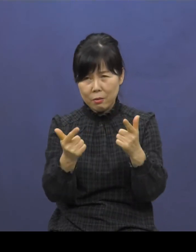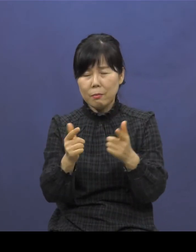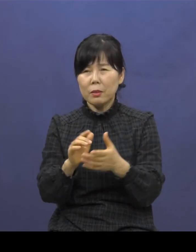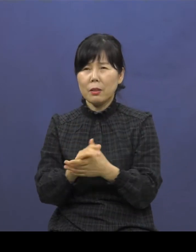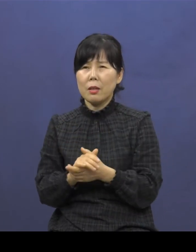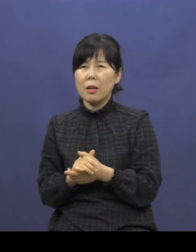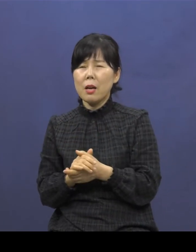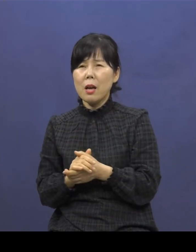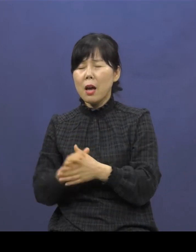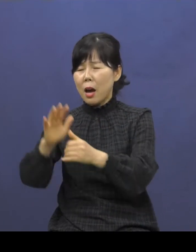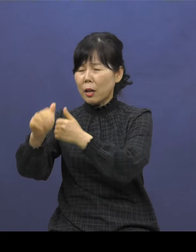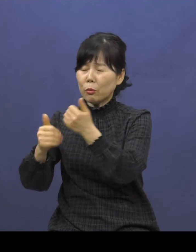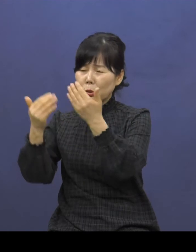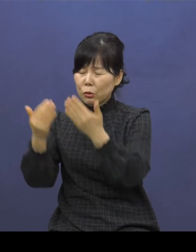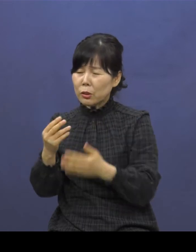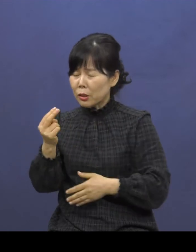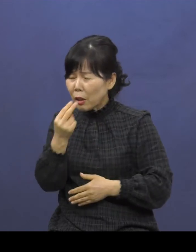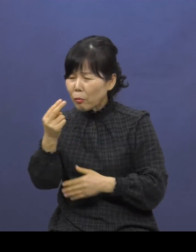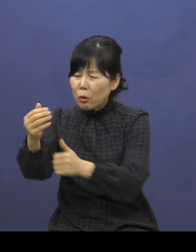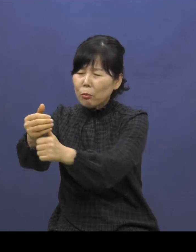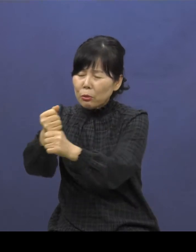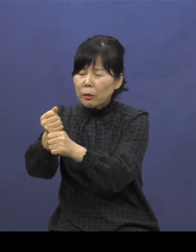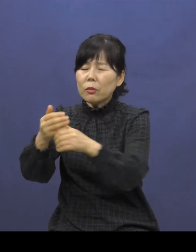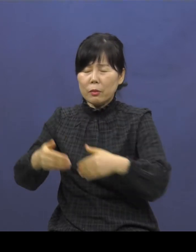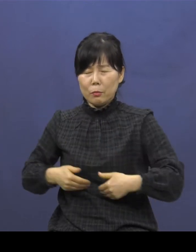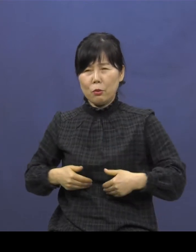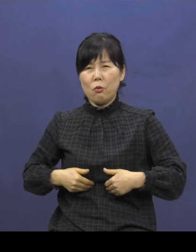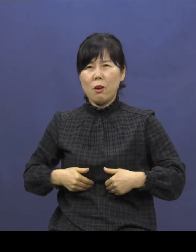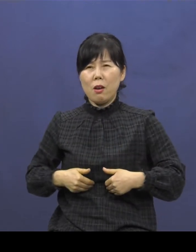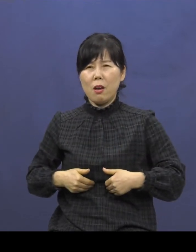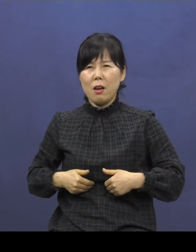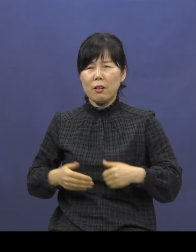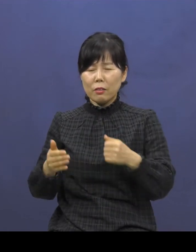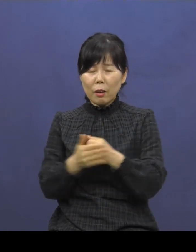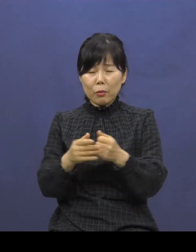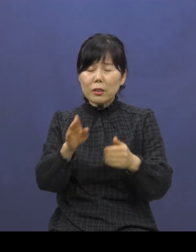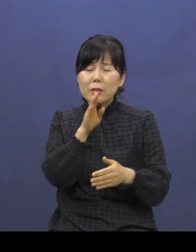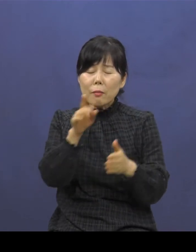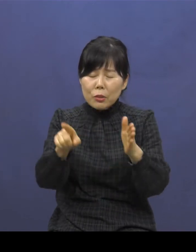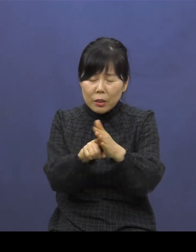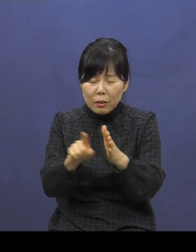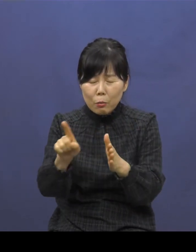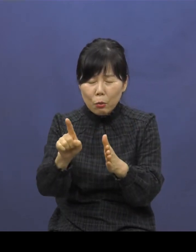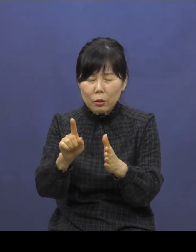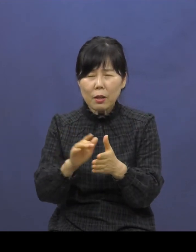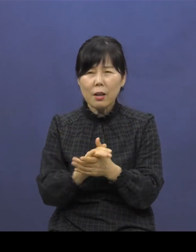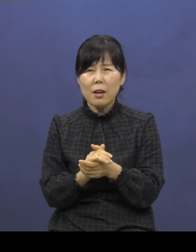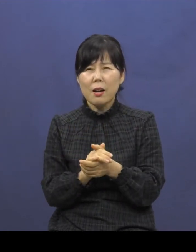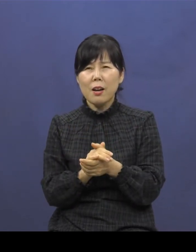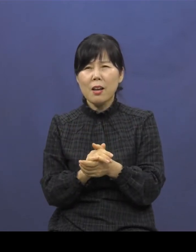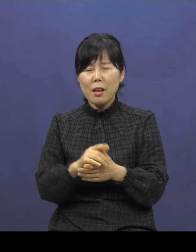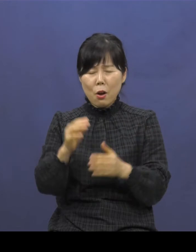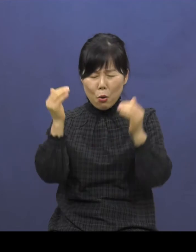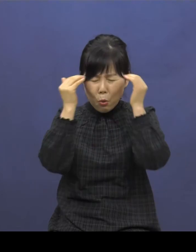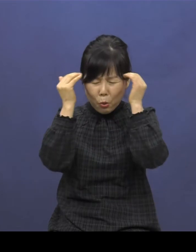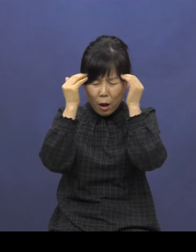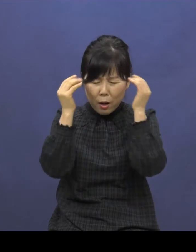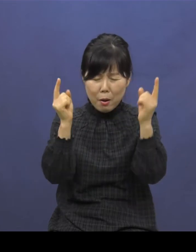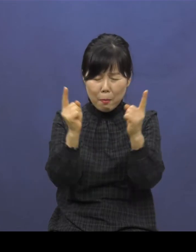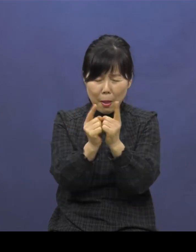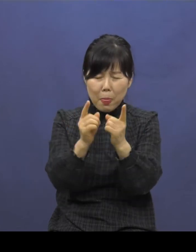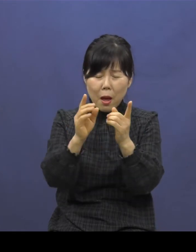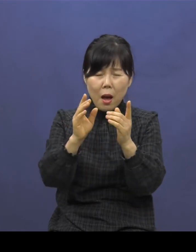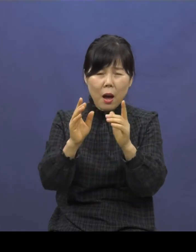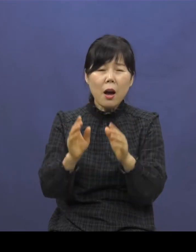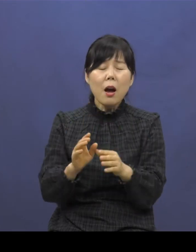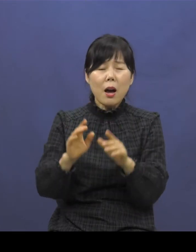생명의 능력을 붙들어야 하는 거예요. 그렇기 때문에 참신앙은 뭐냐? 이